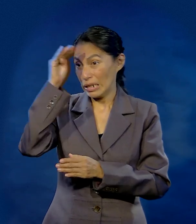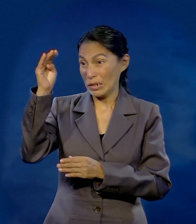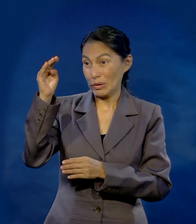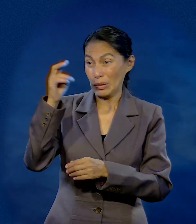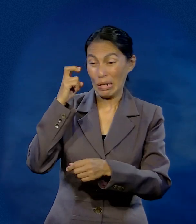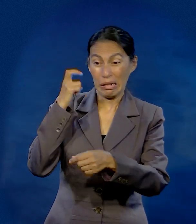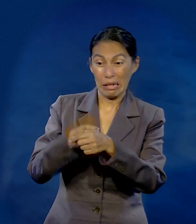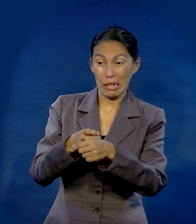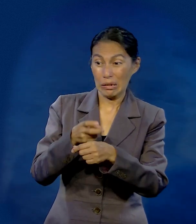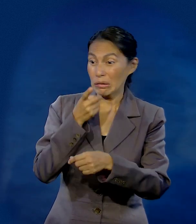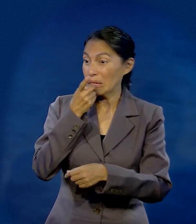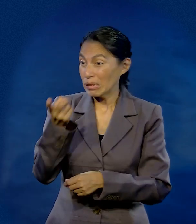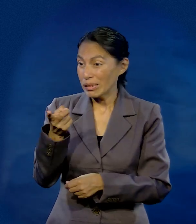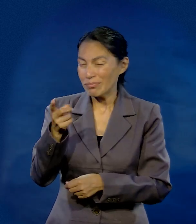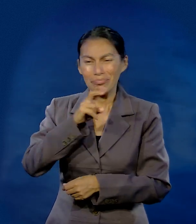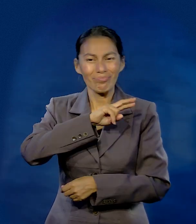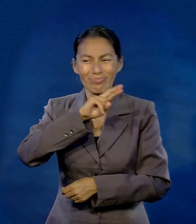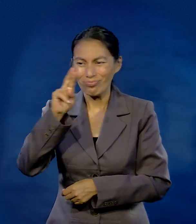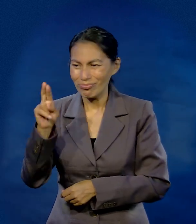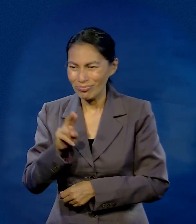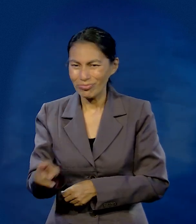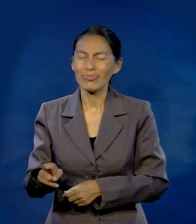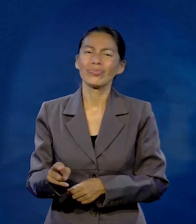peor porque ni siquiera fue profesional